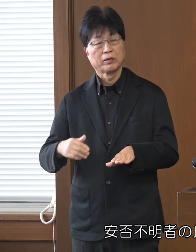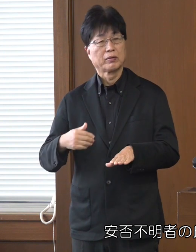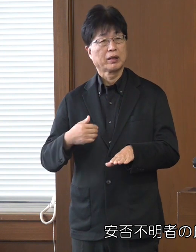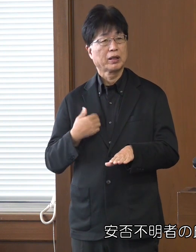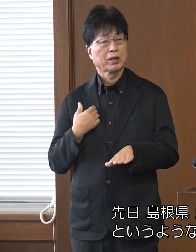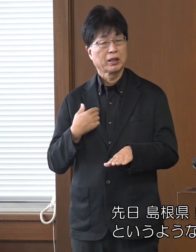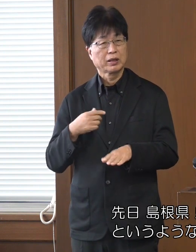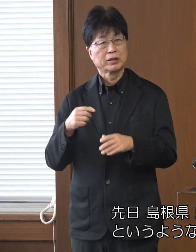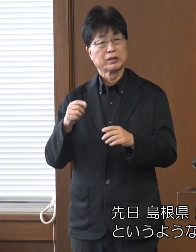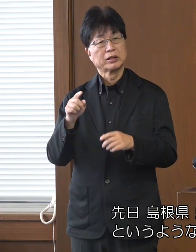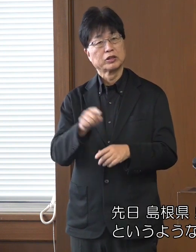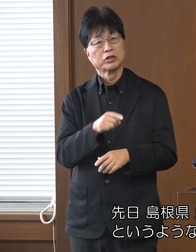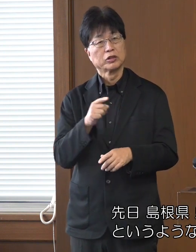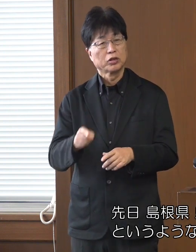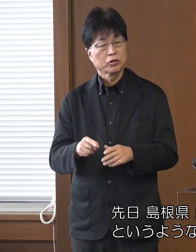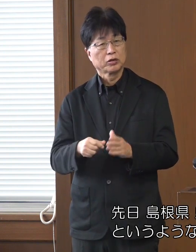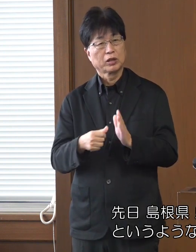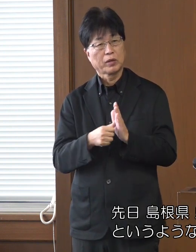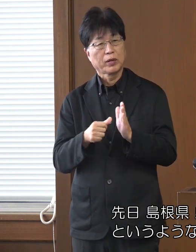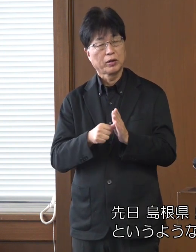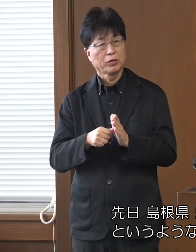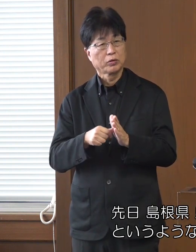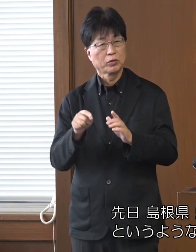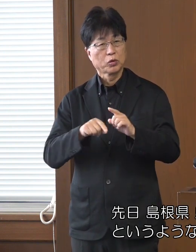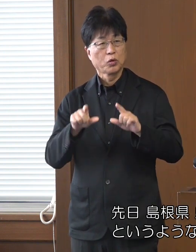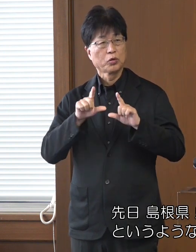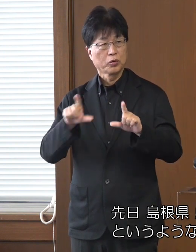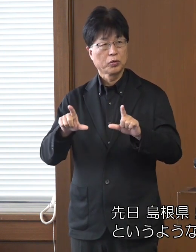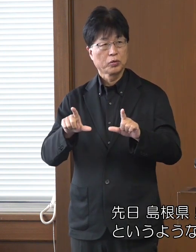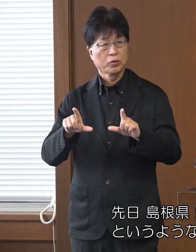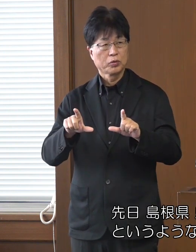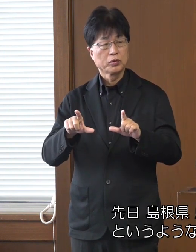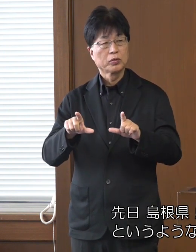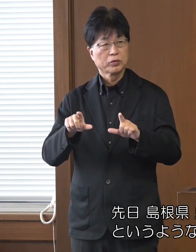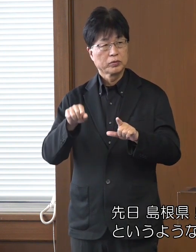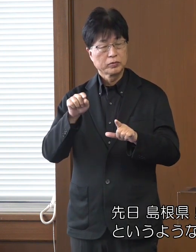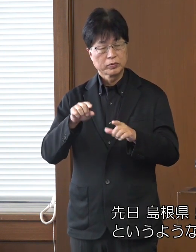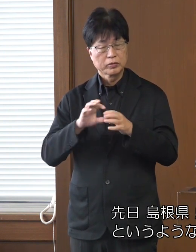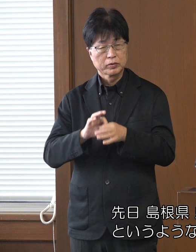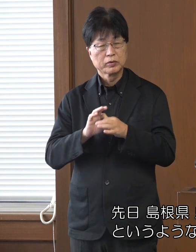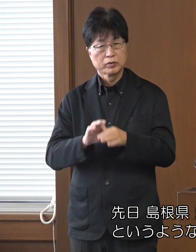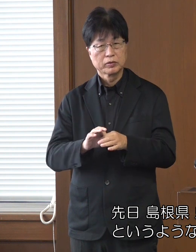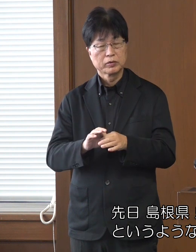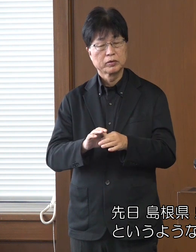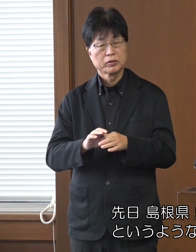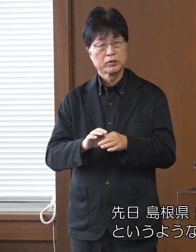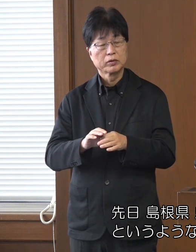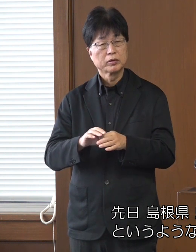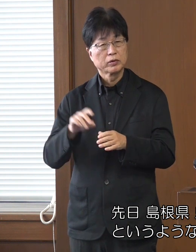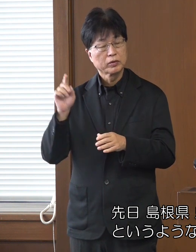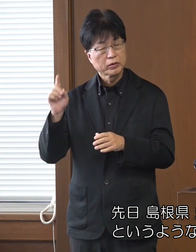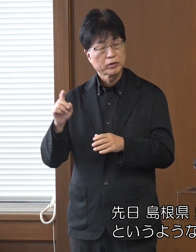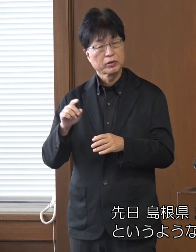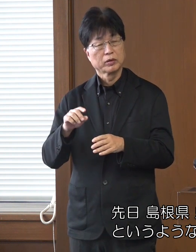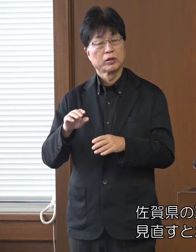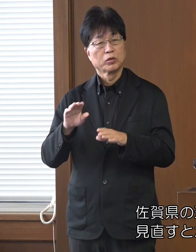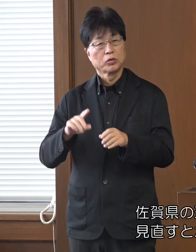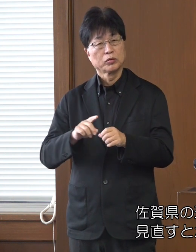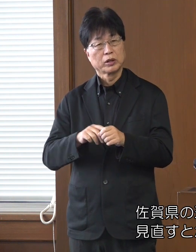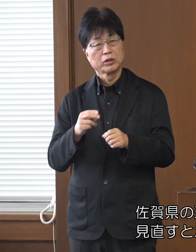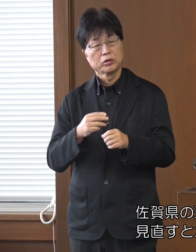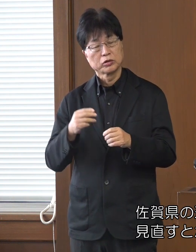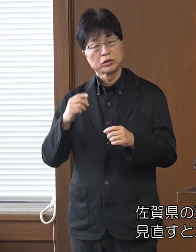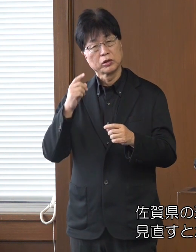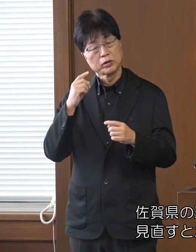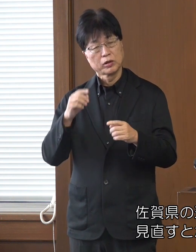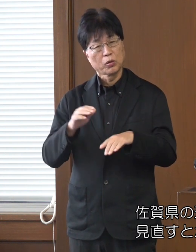が、先日島根県鳥取県が今年度中に、まあ、見直すというような話も出てましたけども、佐賀県